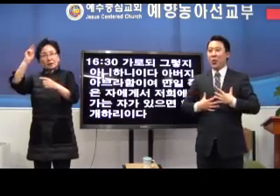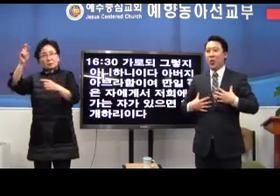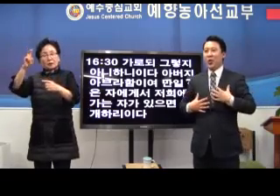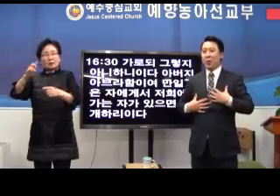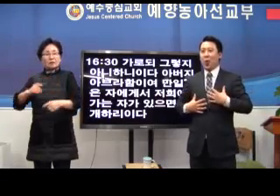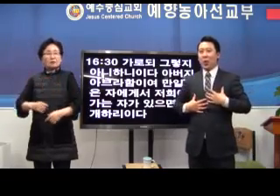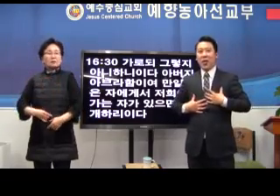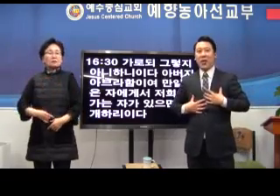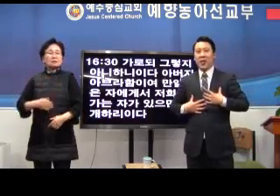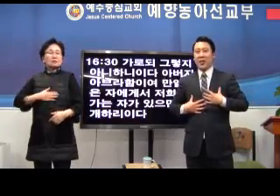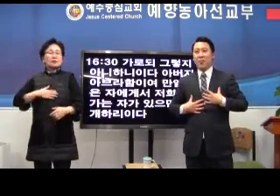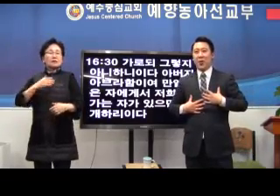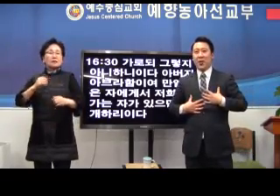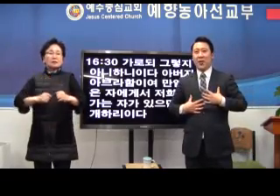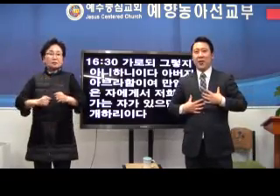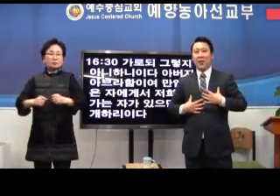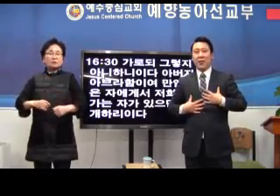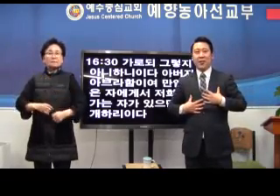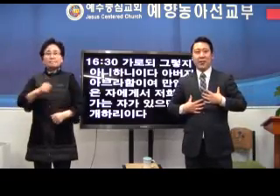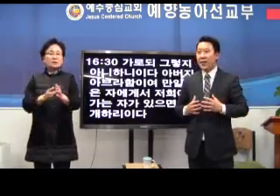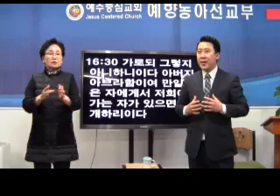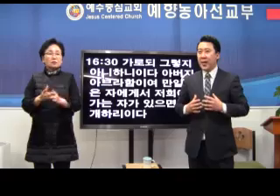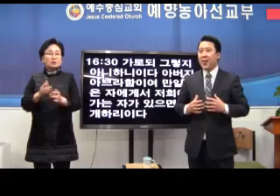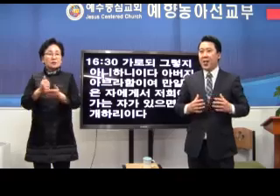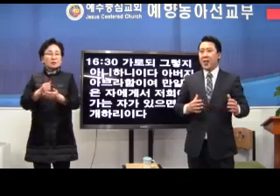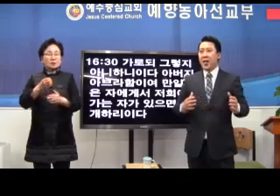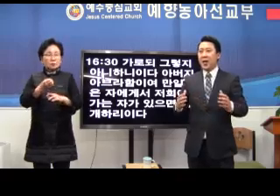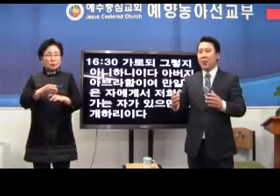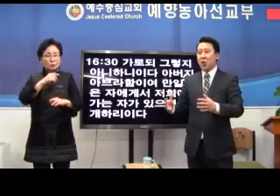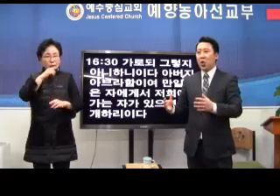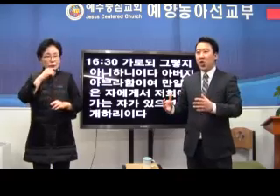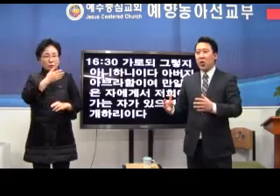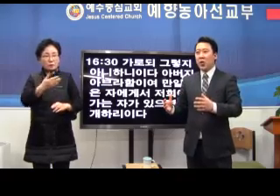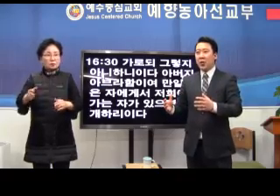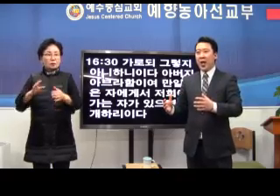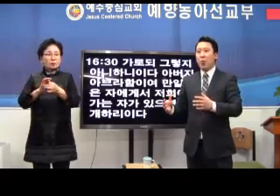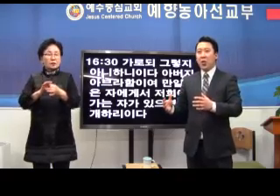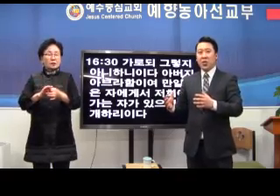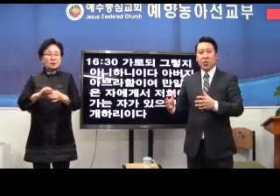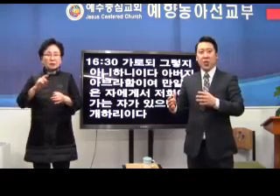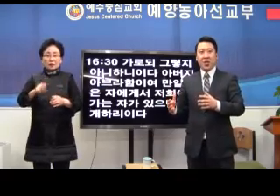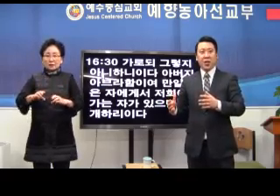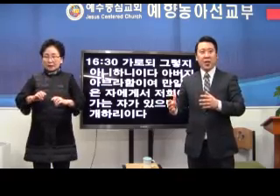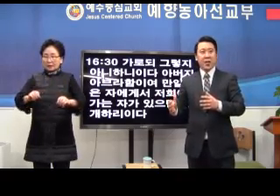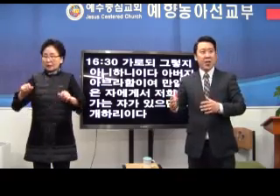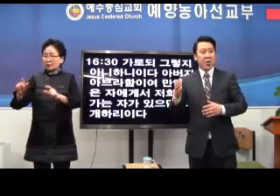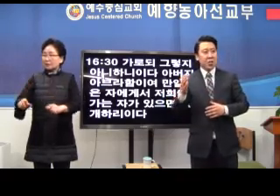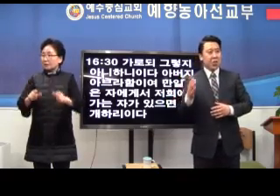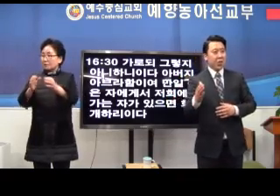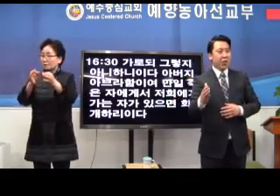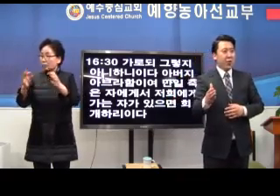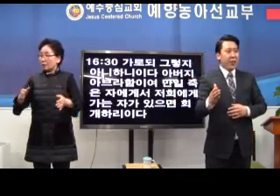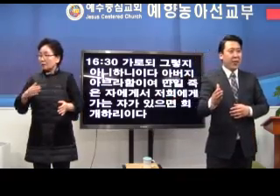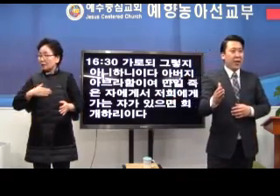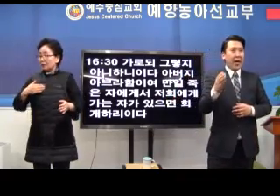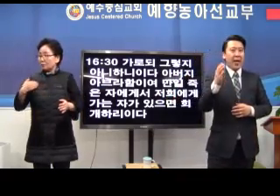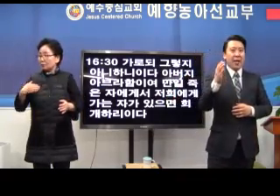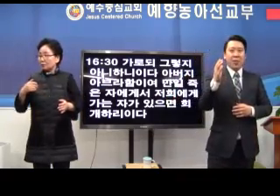행동이 의롭다고 착각했기 때문에, 내가 이 땅에 살아가면서 내가 모르게 지은 죄를 씻기 위한 하나님의